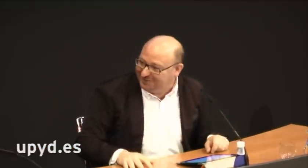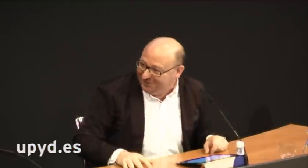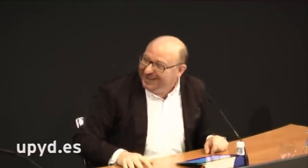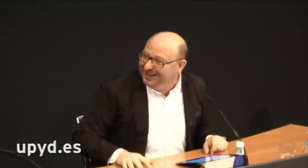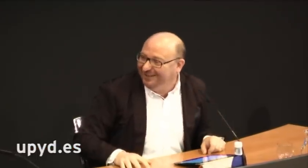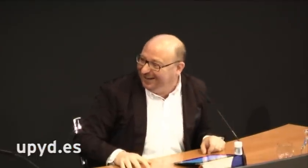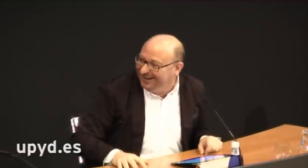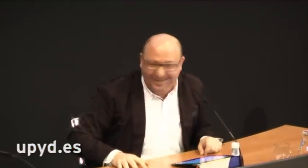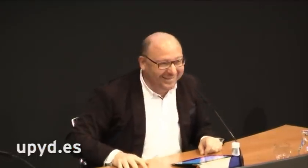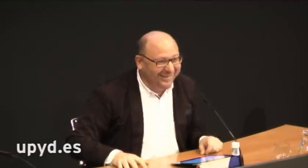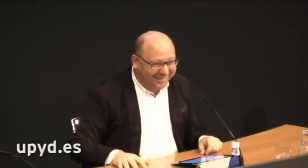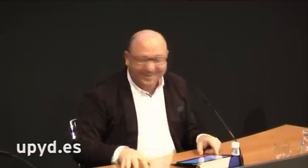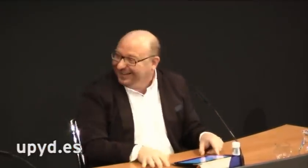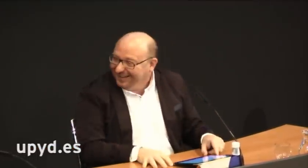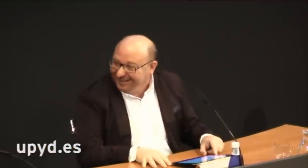acuerdo con esto?